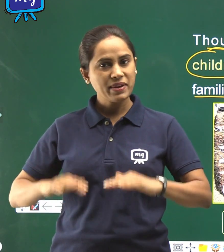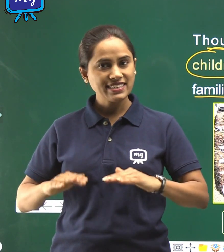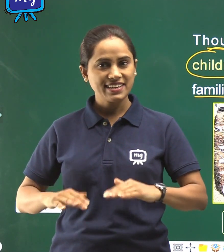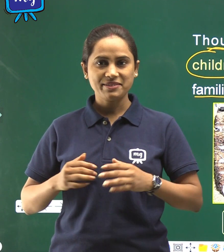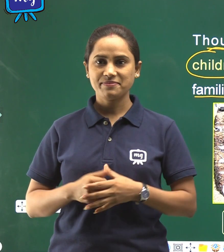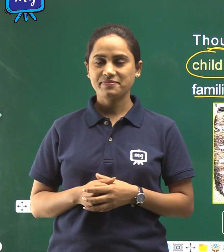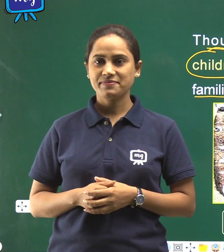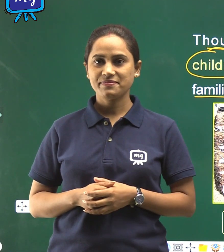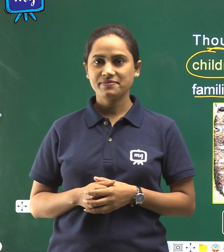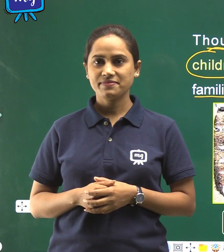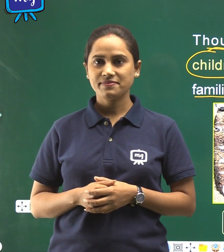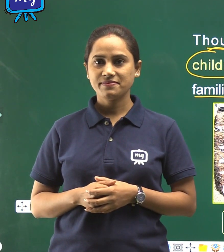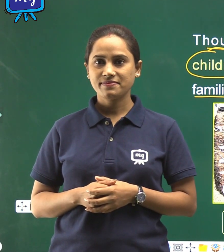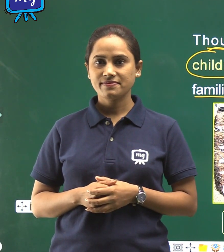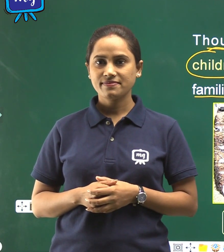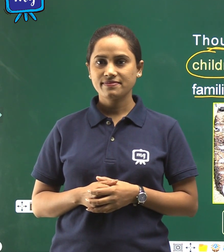बच्चे,